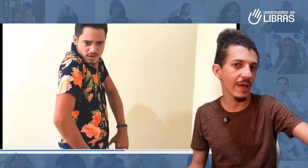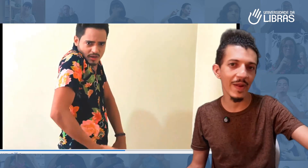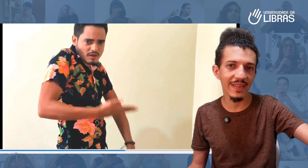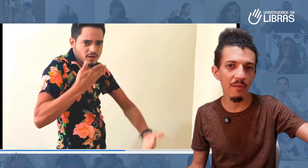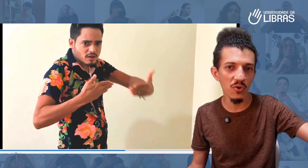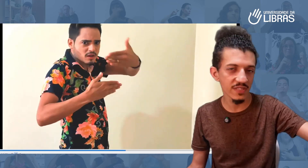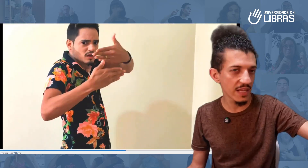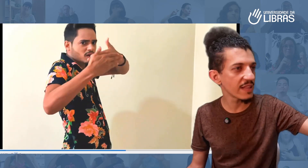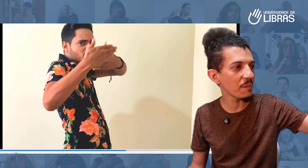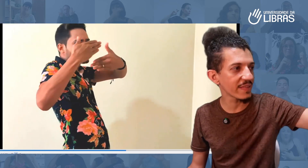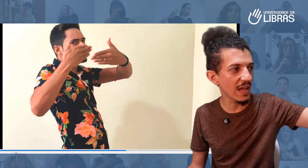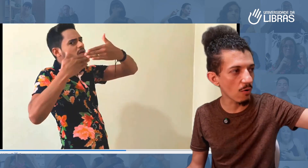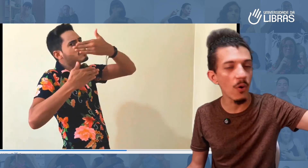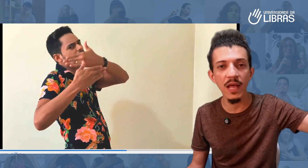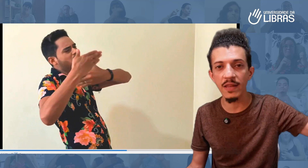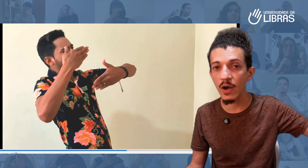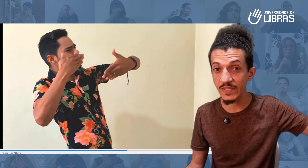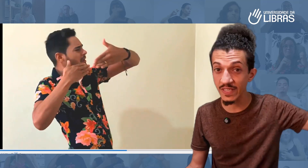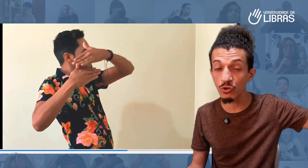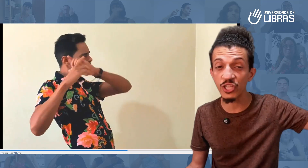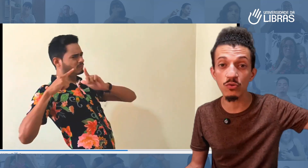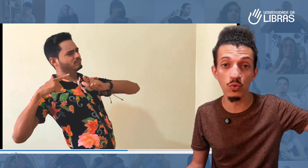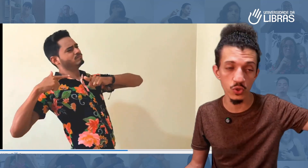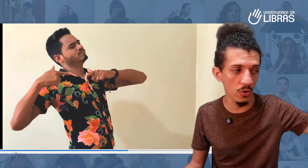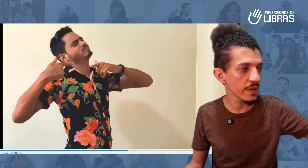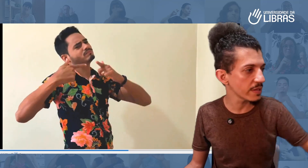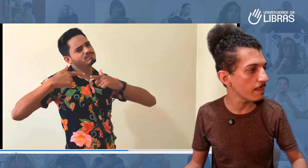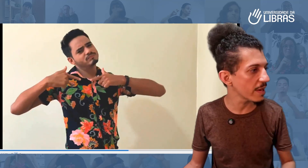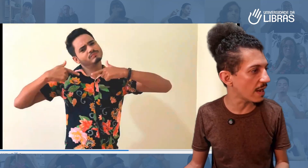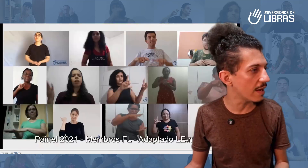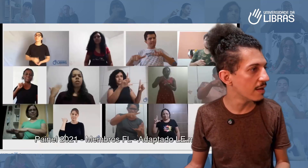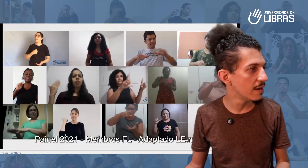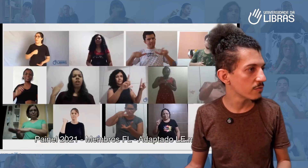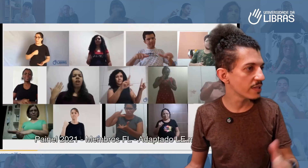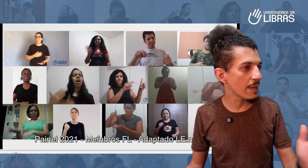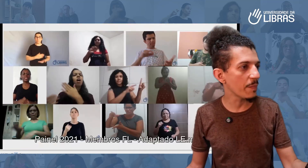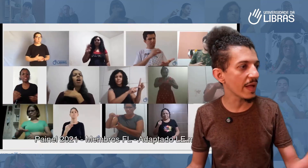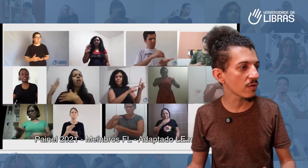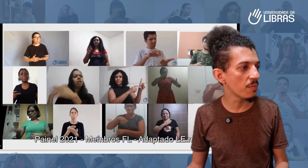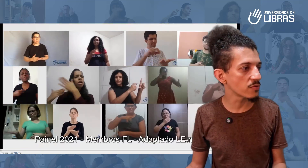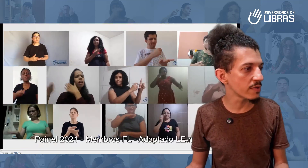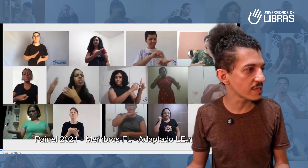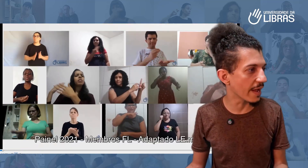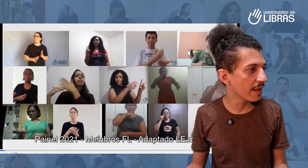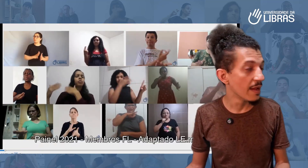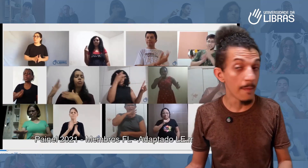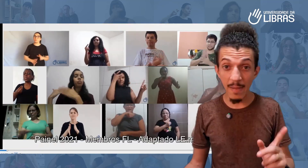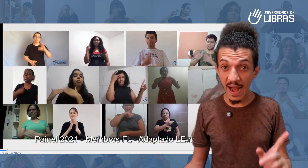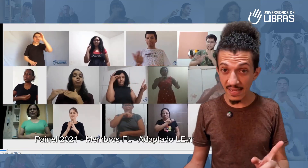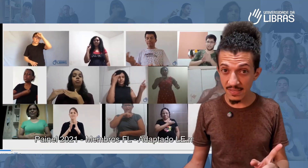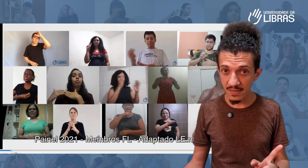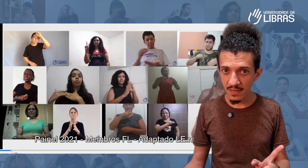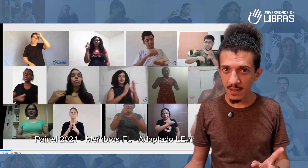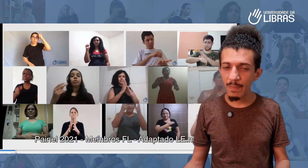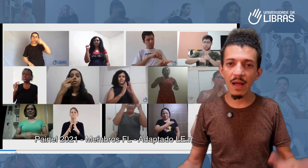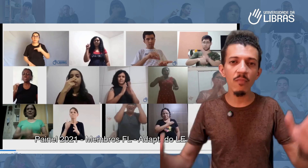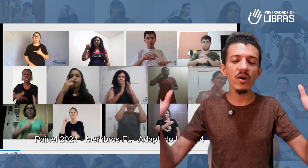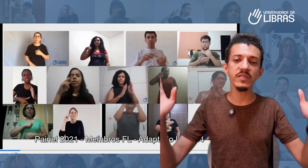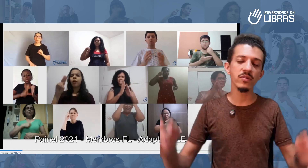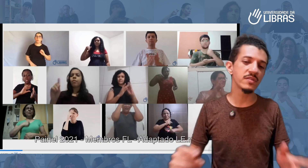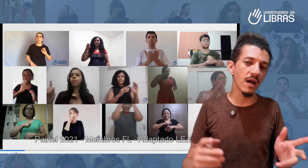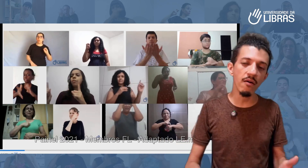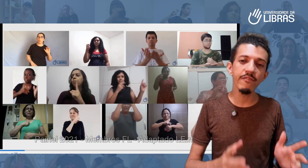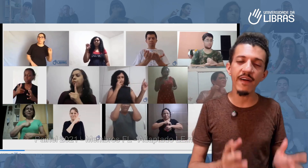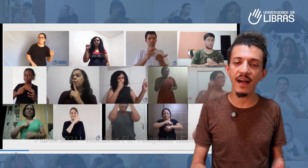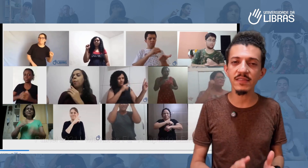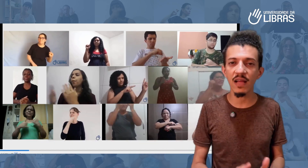for interpretar a música, tem que interpretar igual ele? Não, esse aqui é o jeito do John interpretar. Interpreta como tu quiser. Mas, pelo amor de